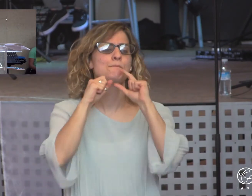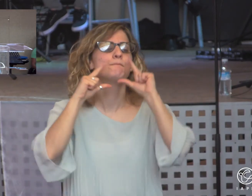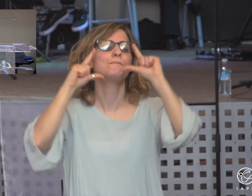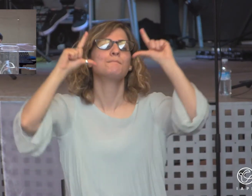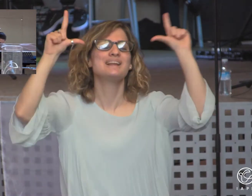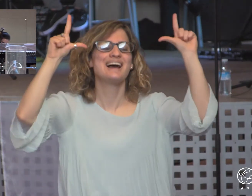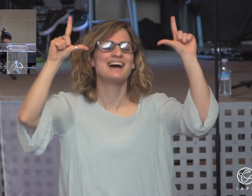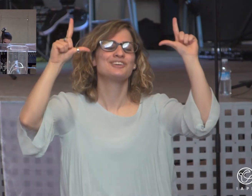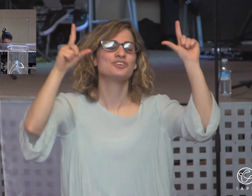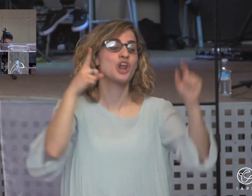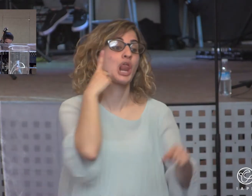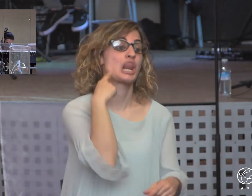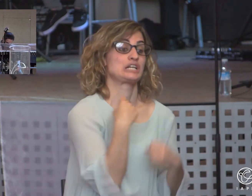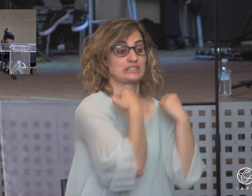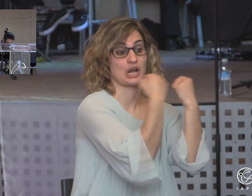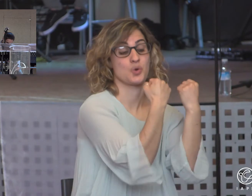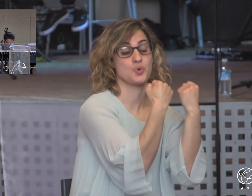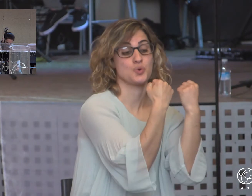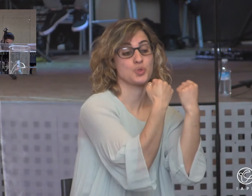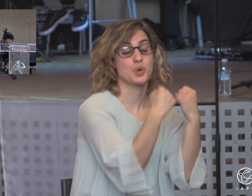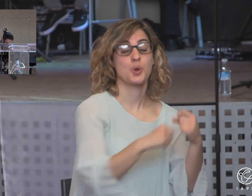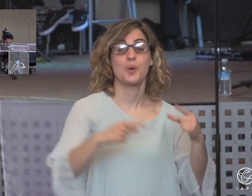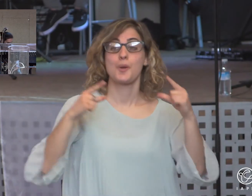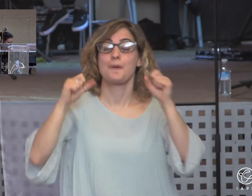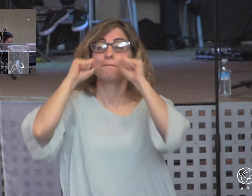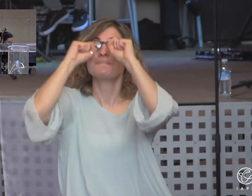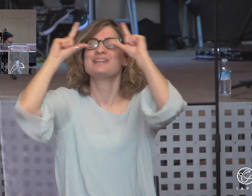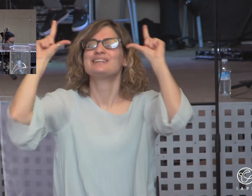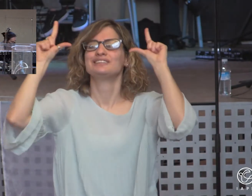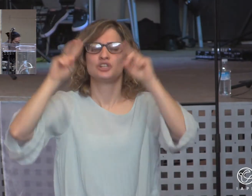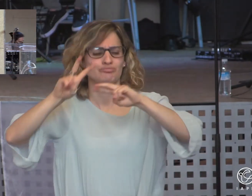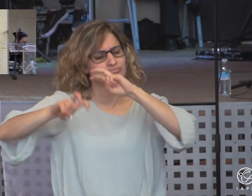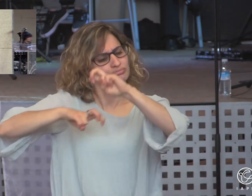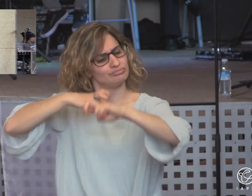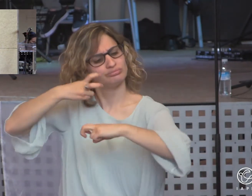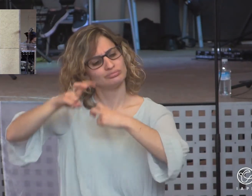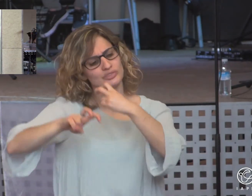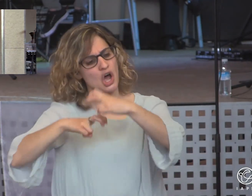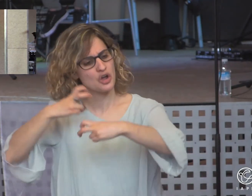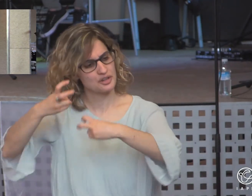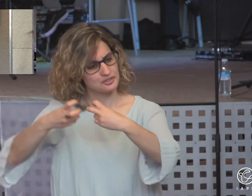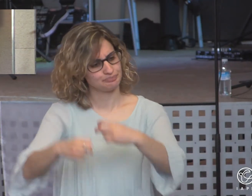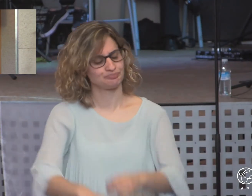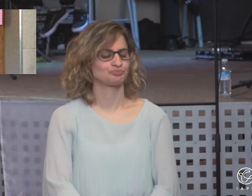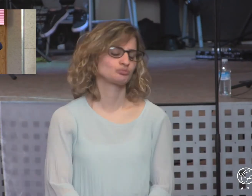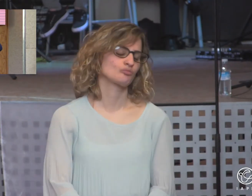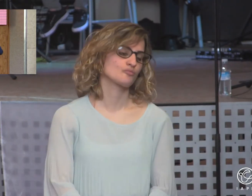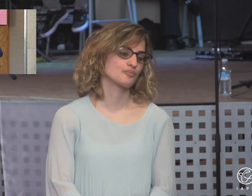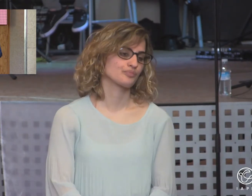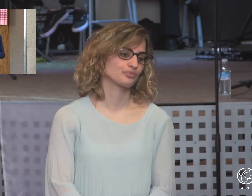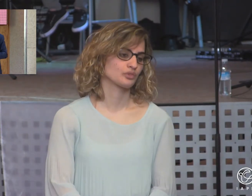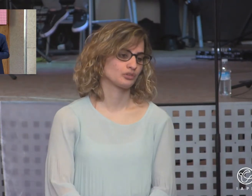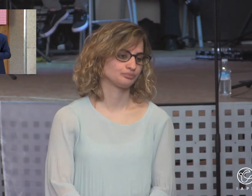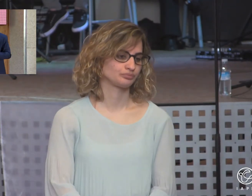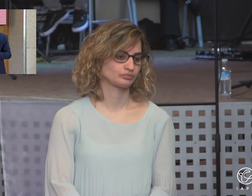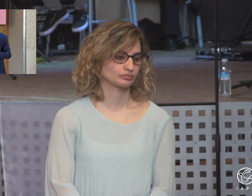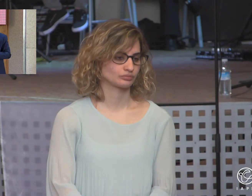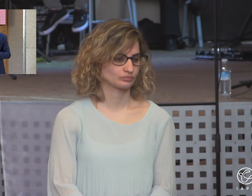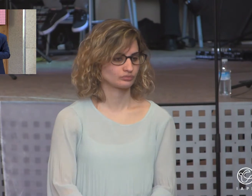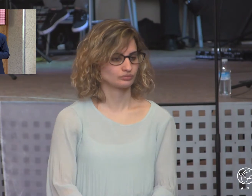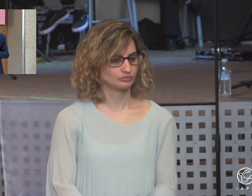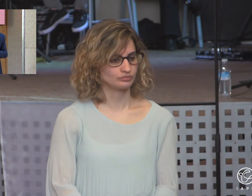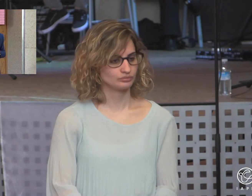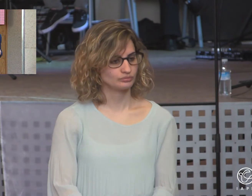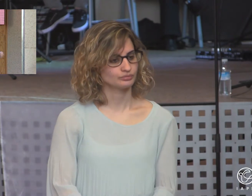milagros de salvación. ¿Qué es más fácil decirte? Levanta tu lecho y anda, o tus pecados te son